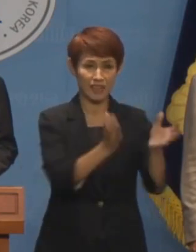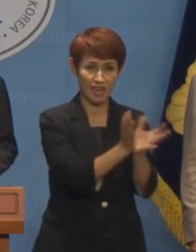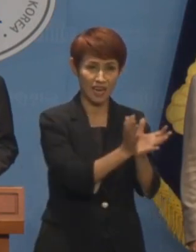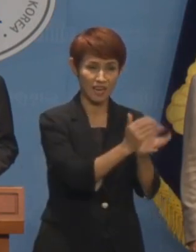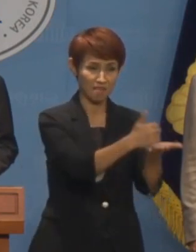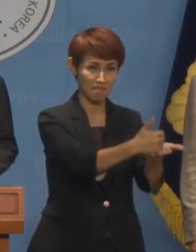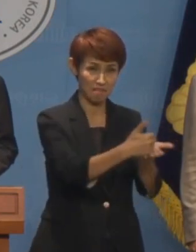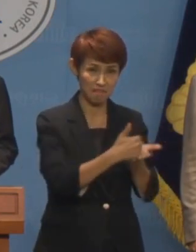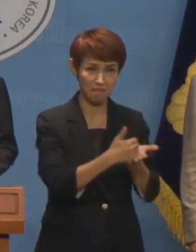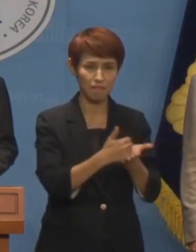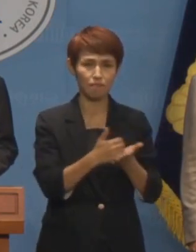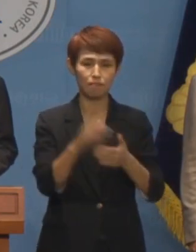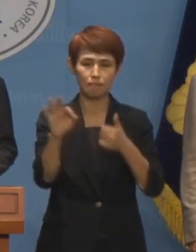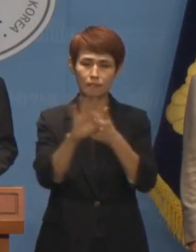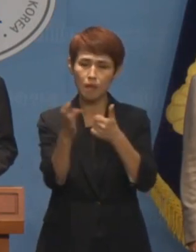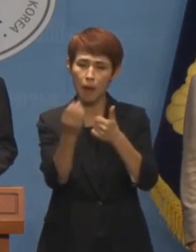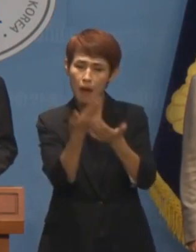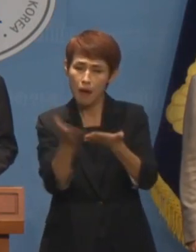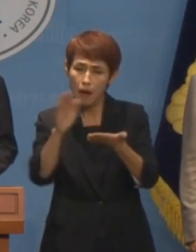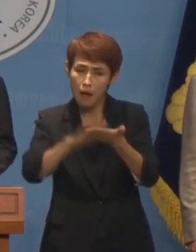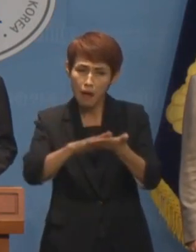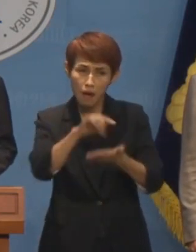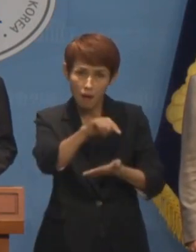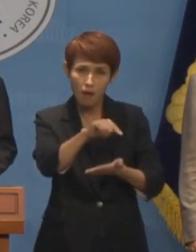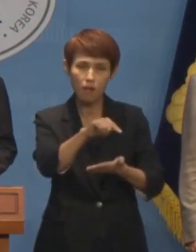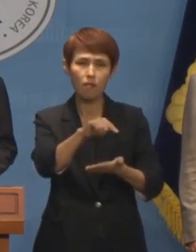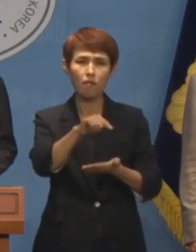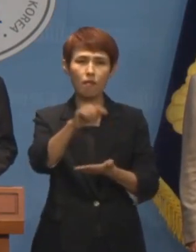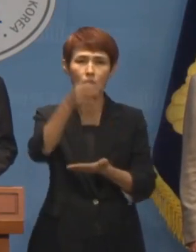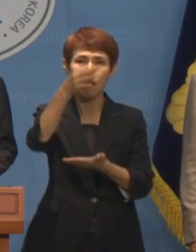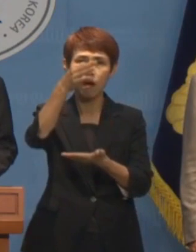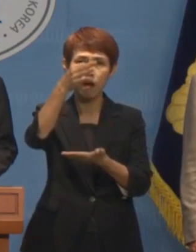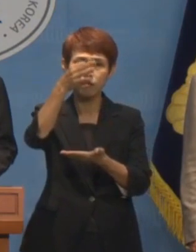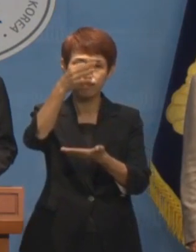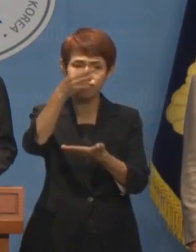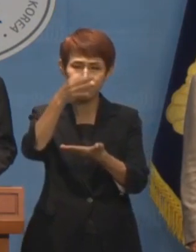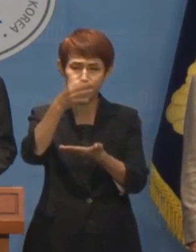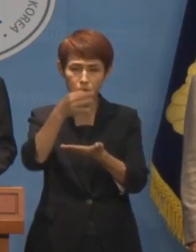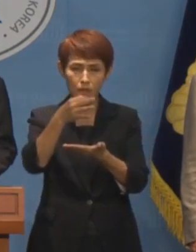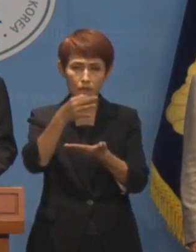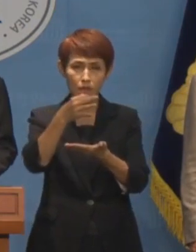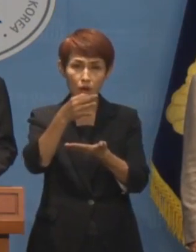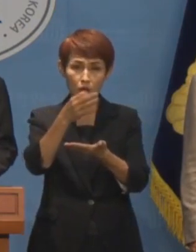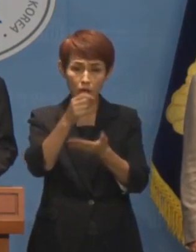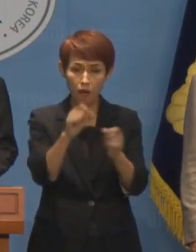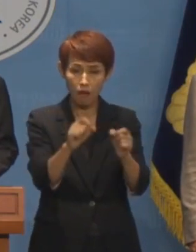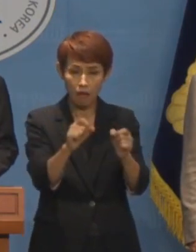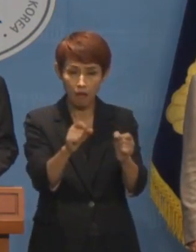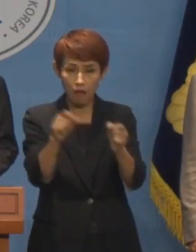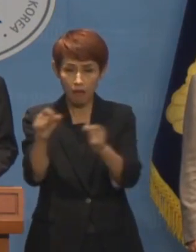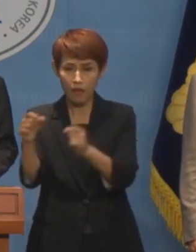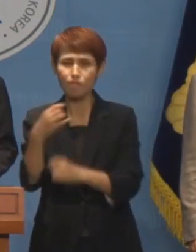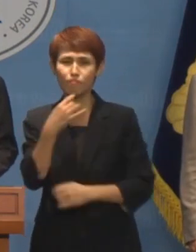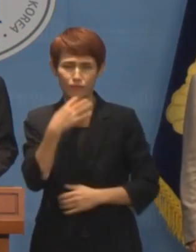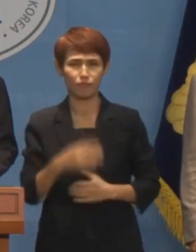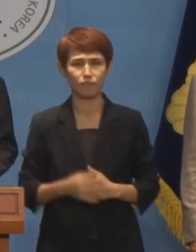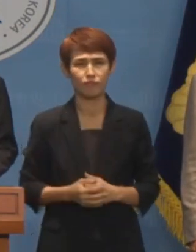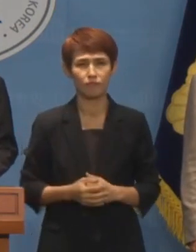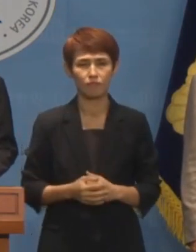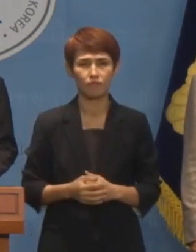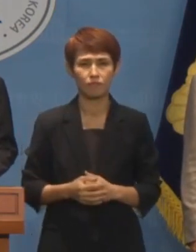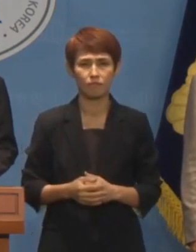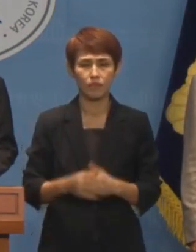주장하는 모수개혁만으로는 기금 소진 연도를 몇 년 연장하는 데 지나지 않아 연금의